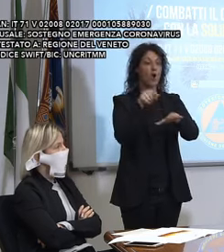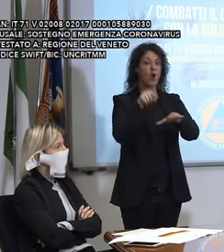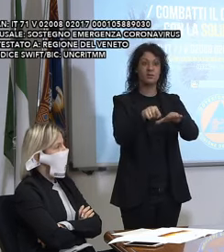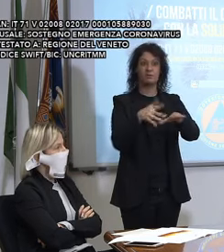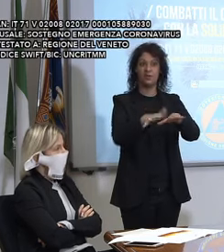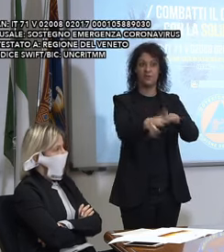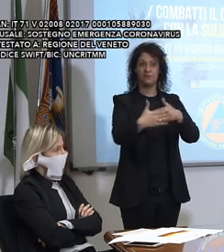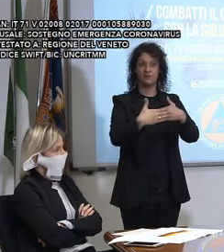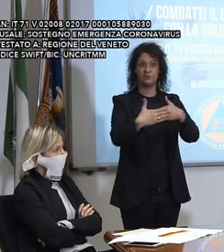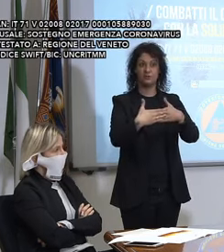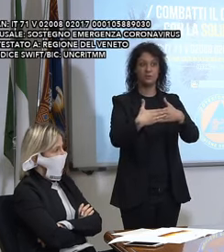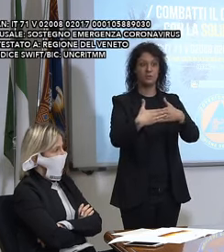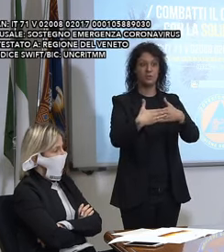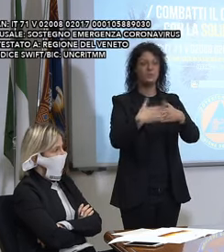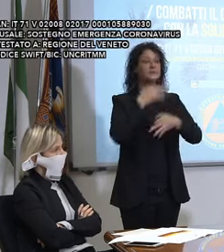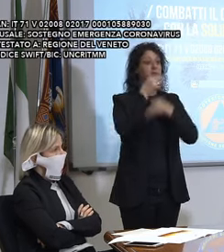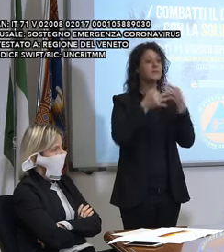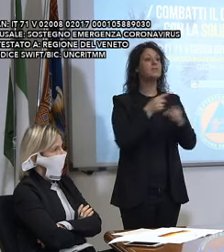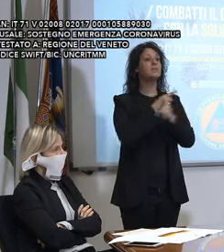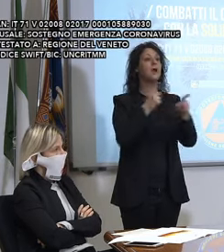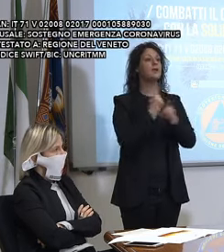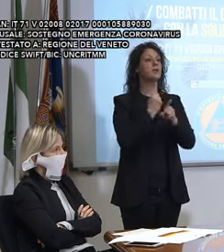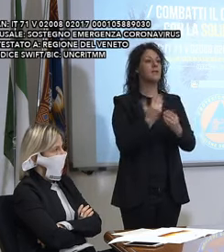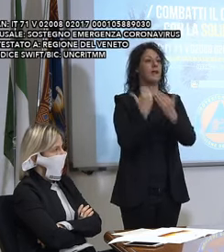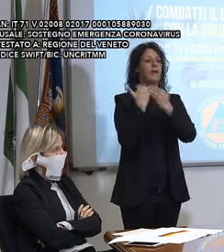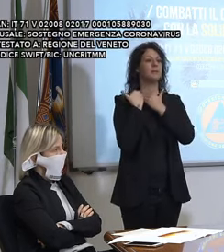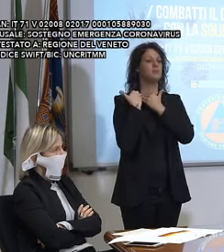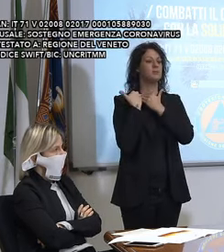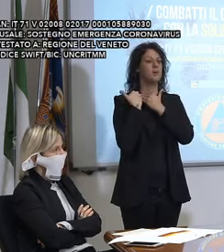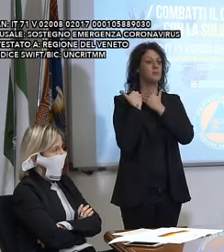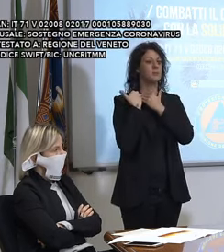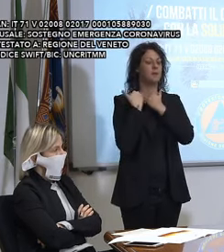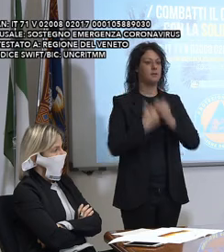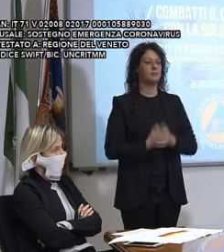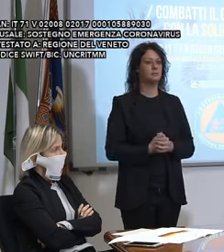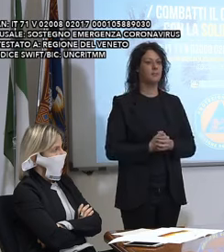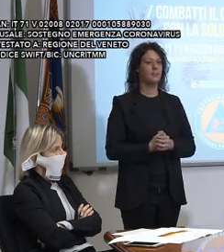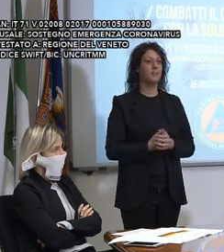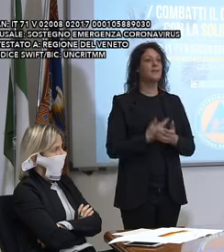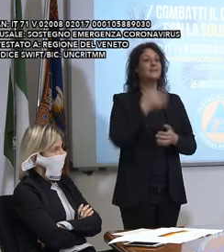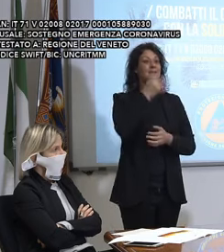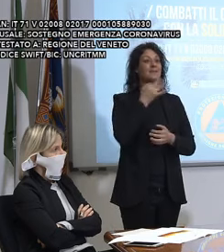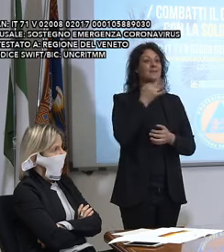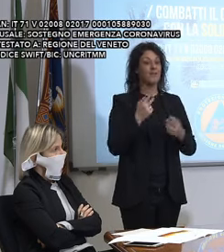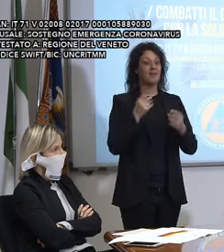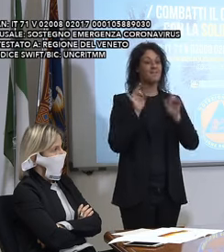Cioè, ci vuole responsabilità. Perché vi dico questo? Perché la fase di convivenza